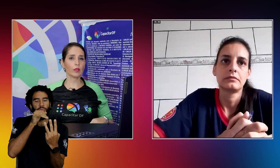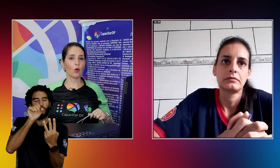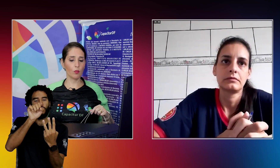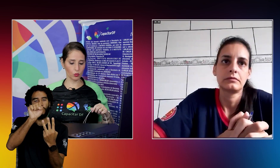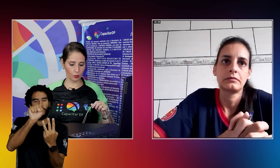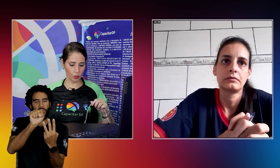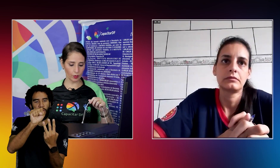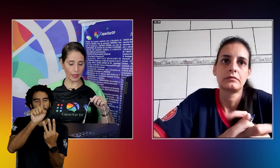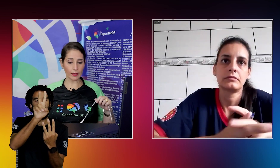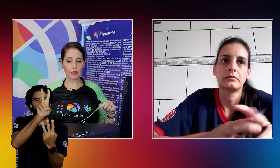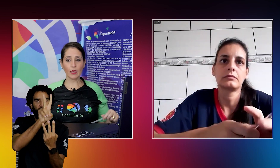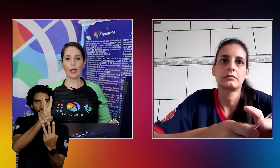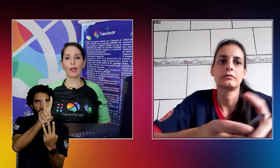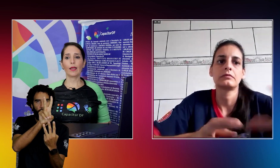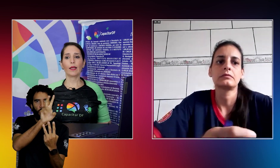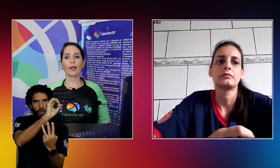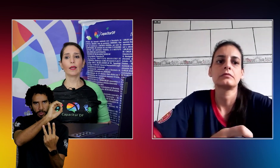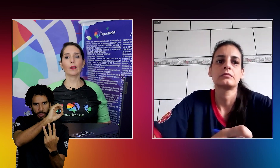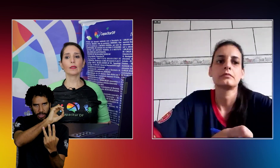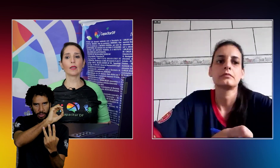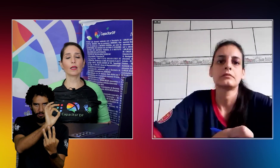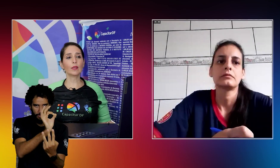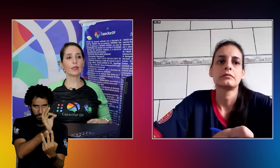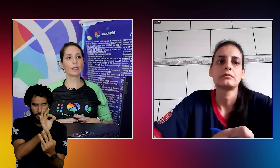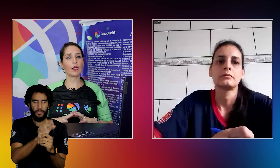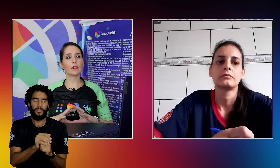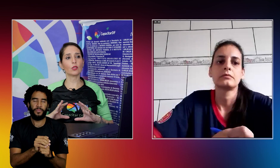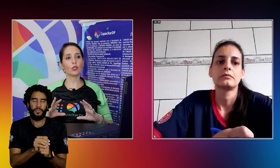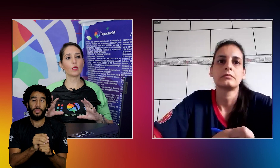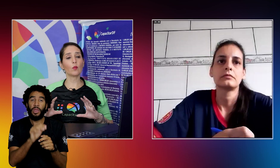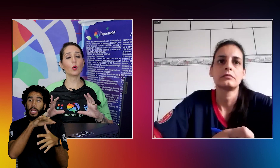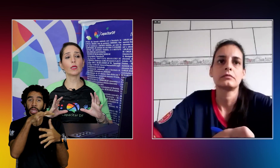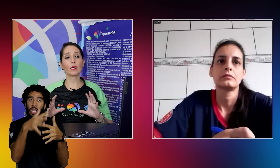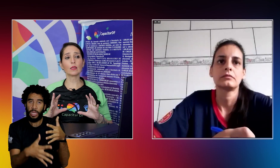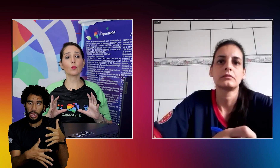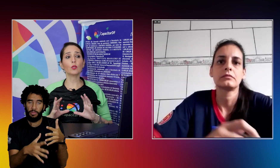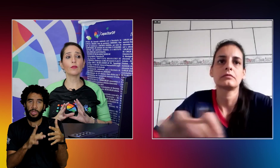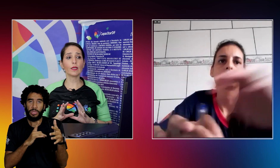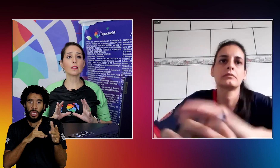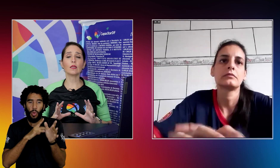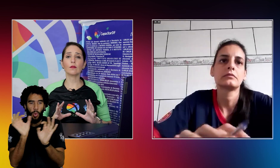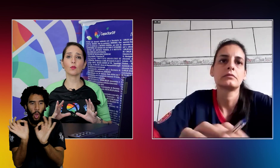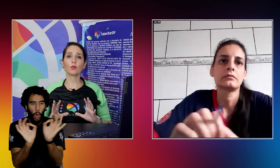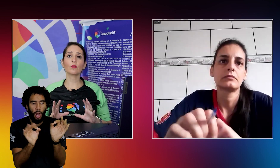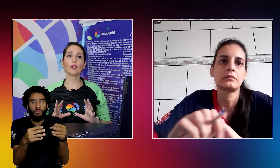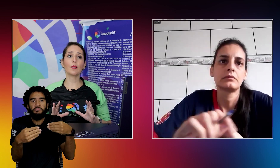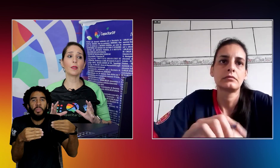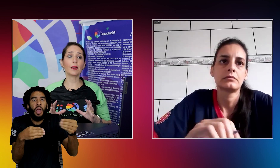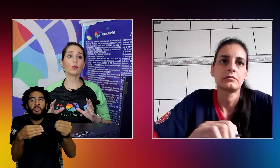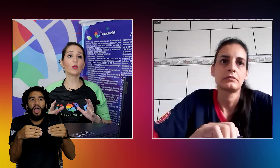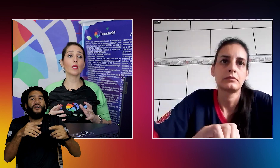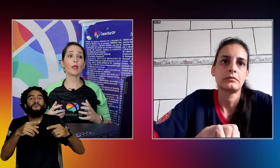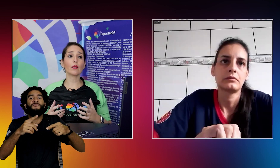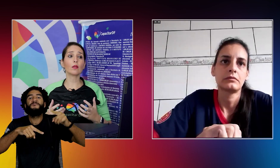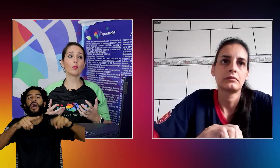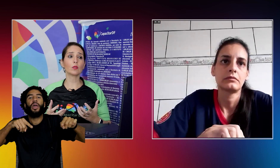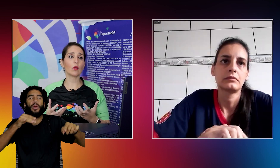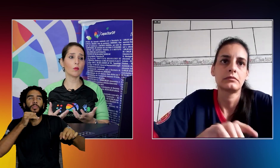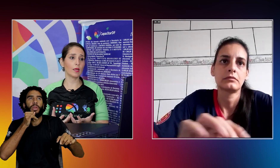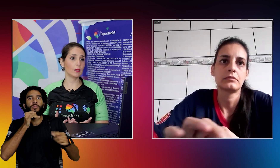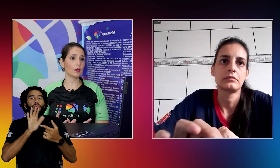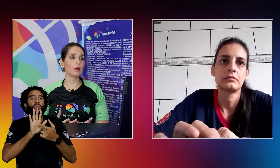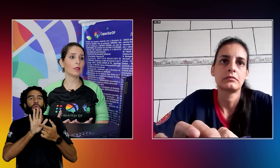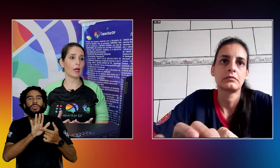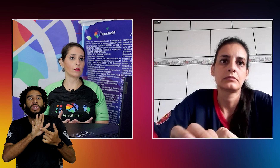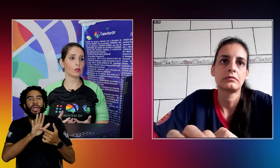é a ordem comum do português. Na língua de sinais, a gente tem uma ordenação muito flexível. Tudo vai depender do que eu quero demonstrar